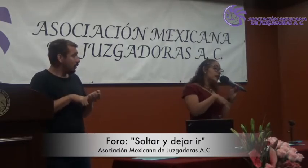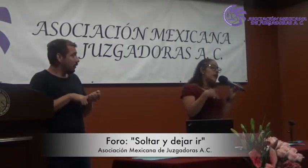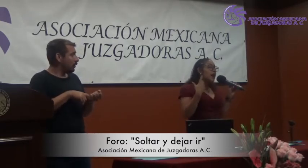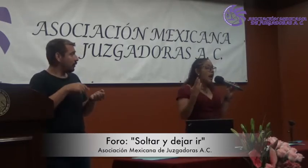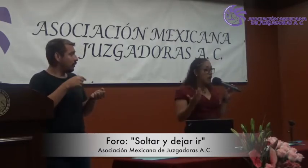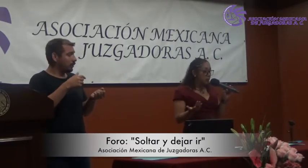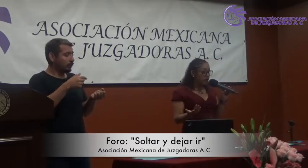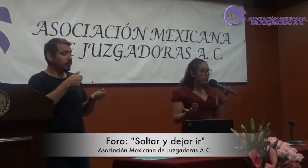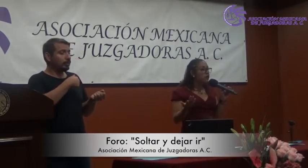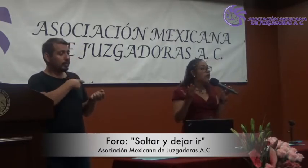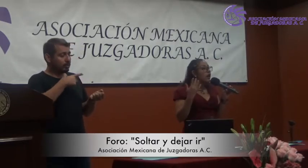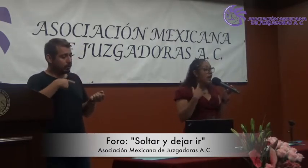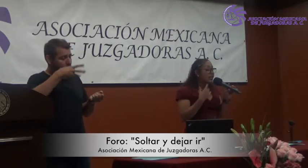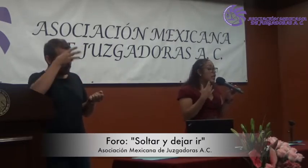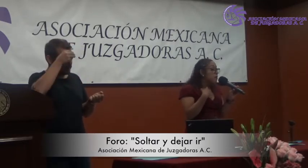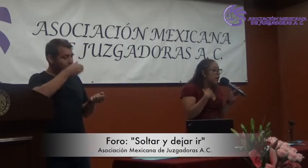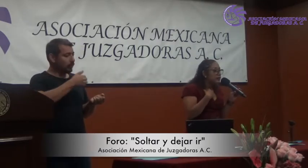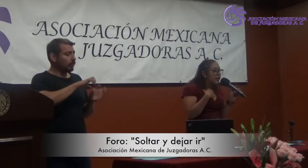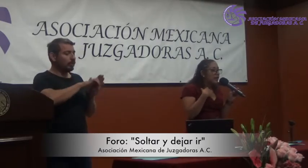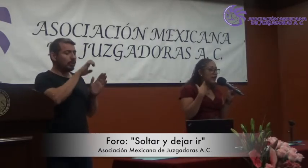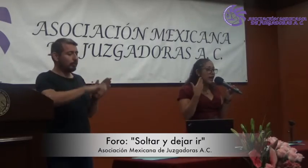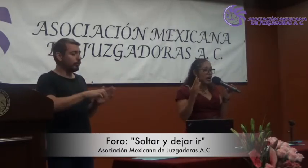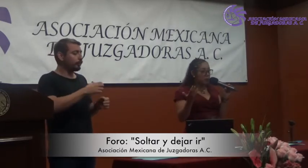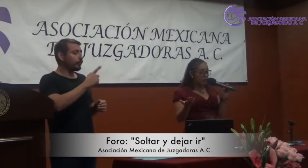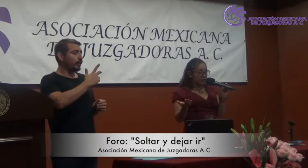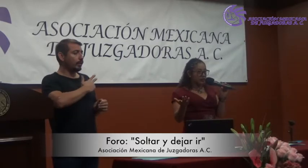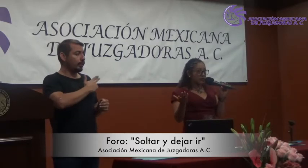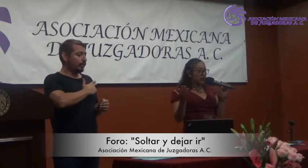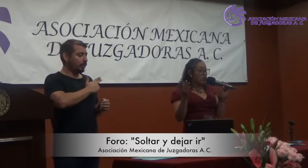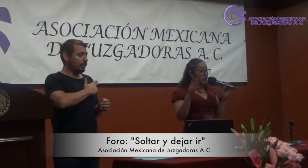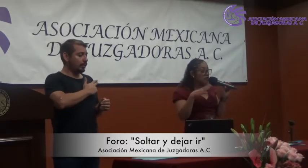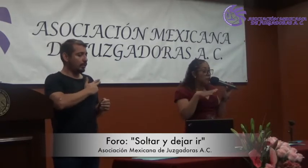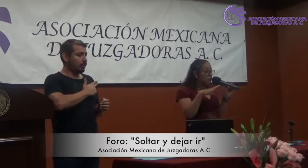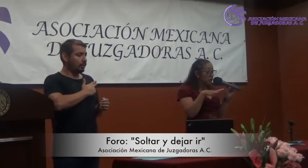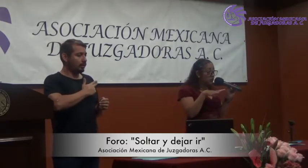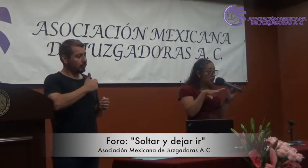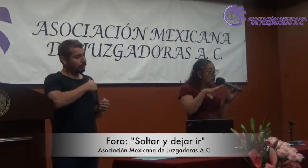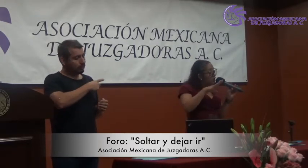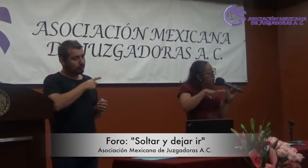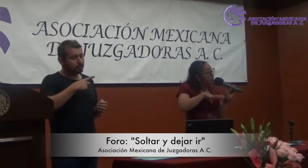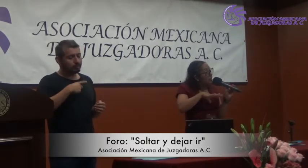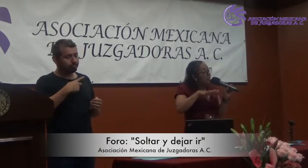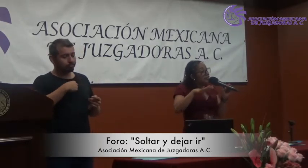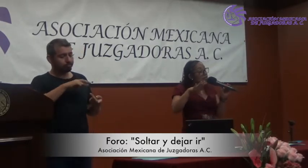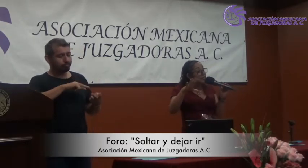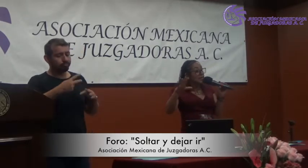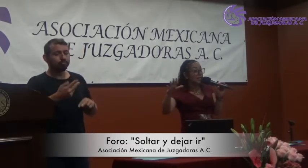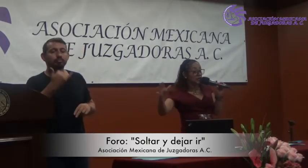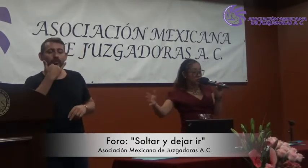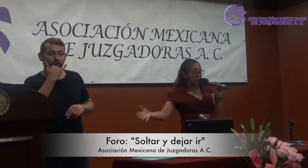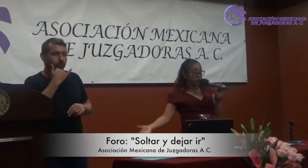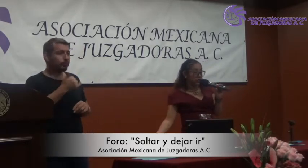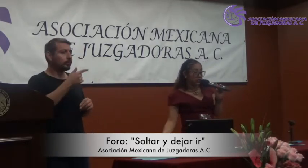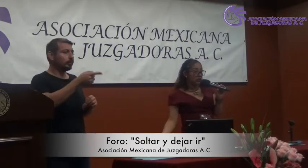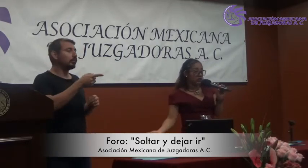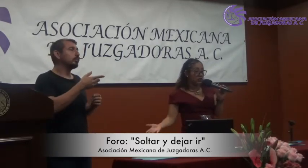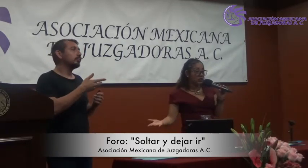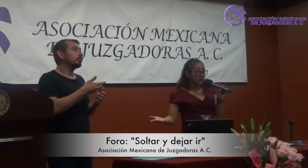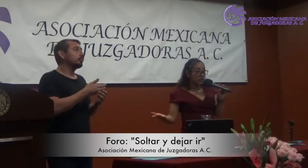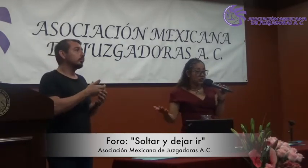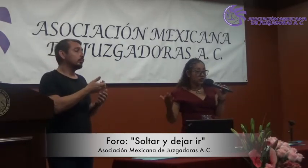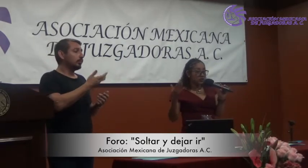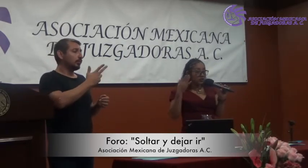herida al perdón, del malestar a la paz. Con este proceso del duelo se hace esa